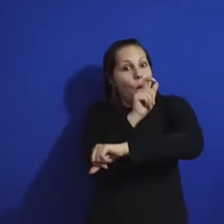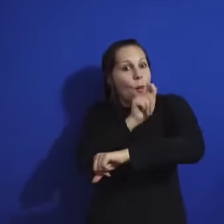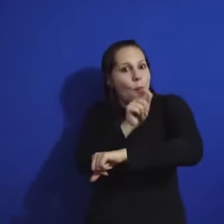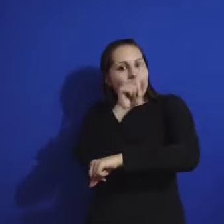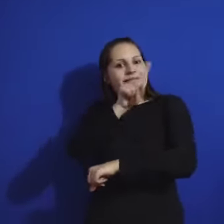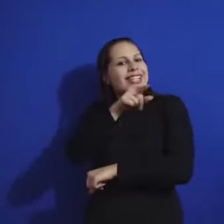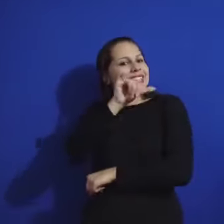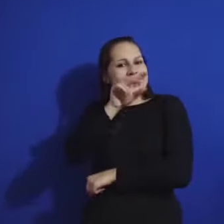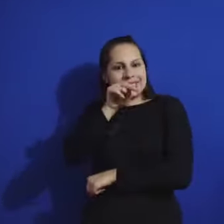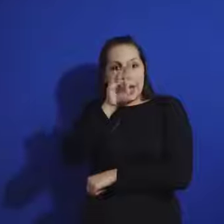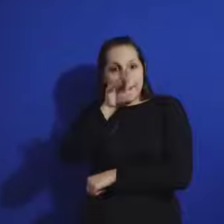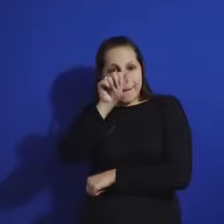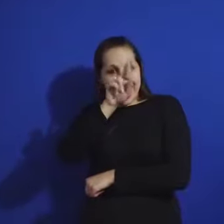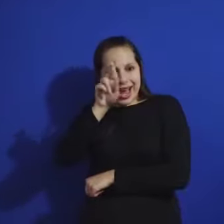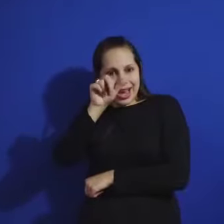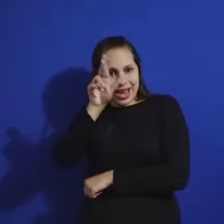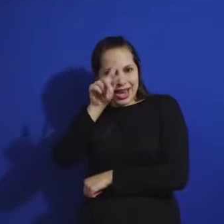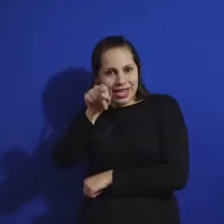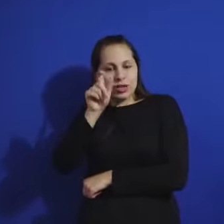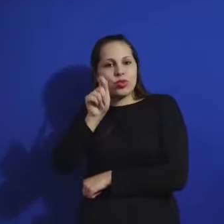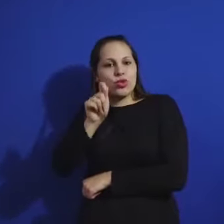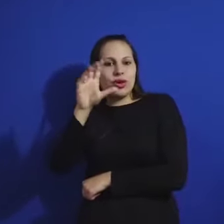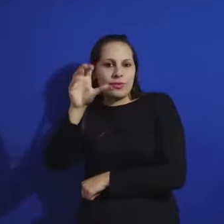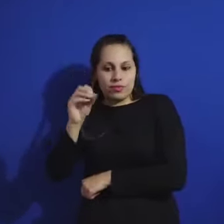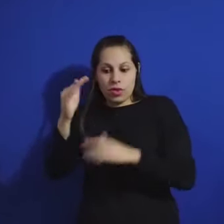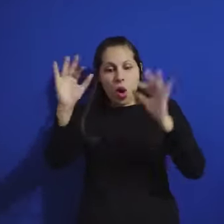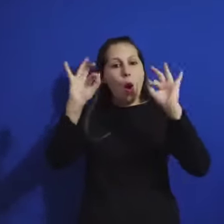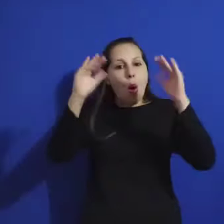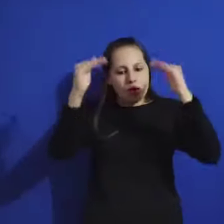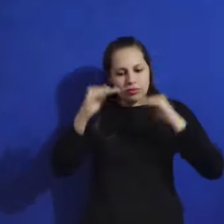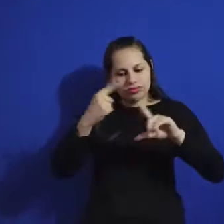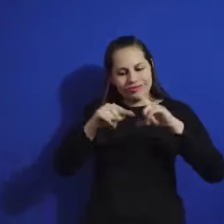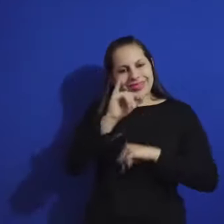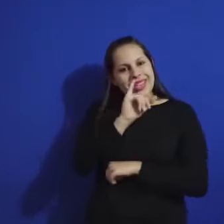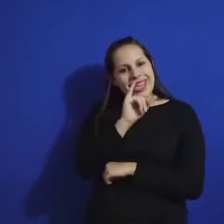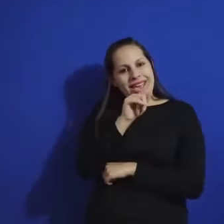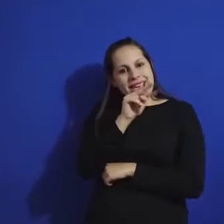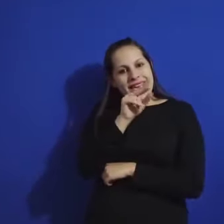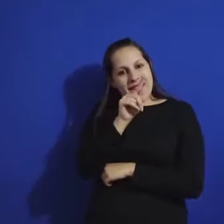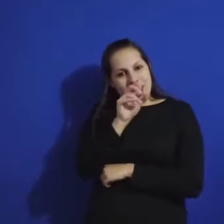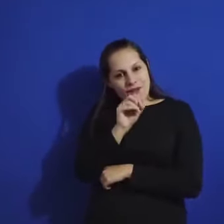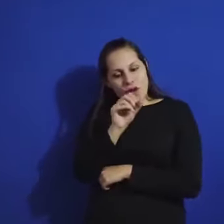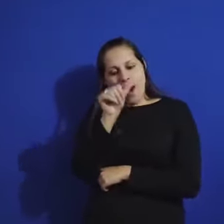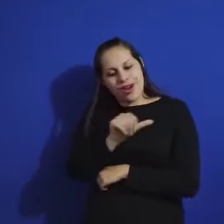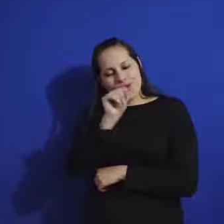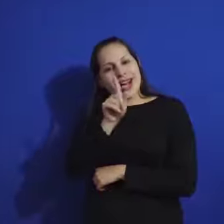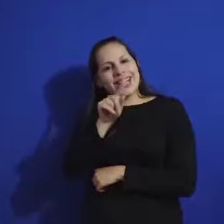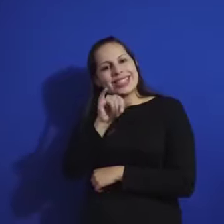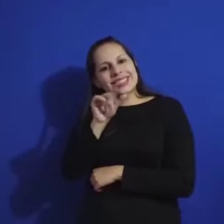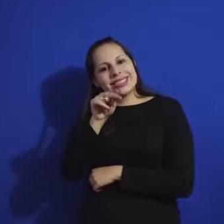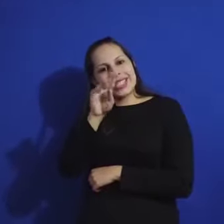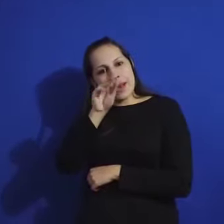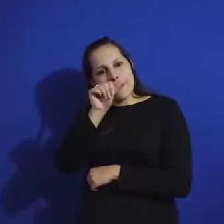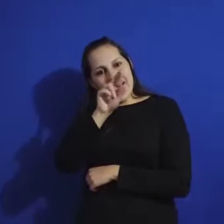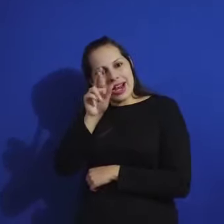.co o escríbenos al correo info arroba sin barreras punto ceo quién es la entidad organizadora